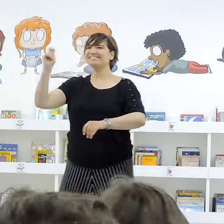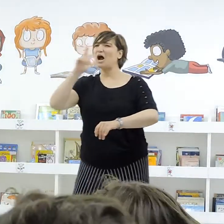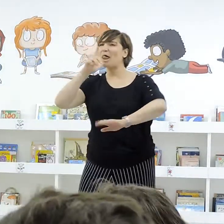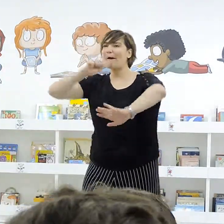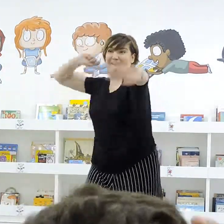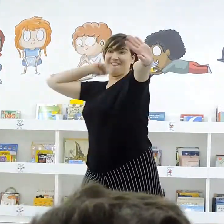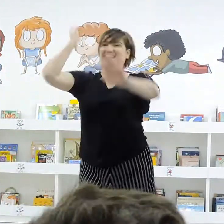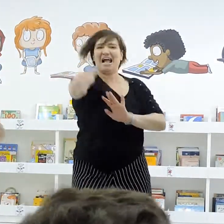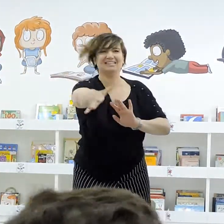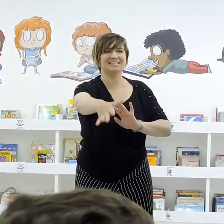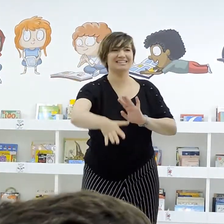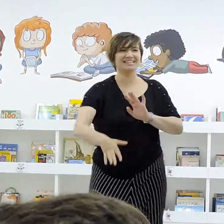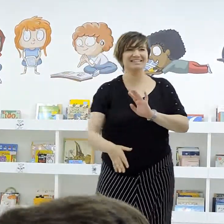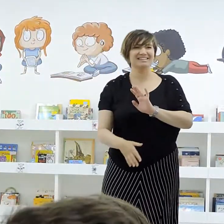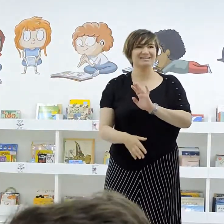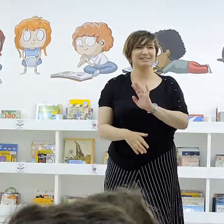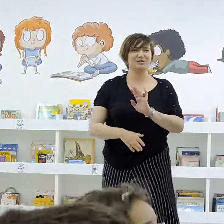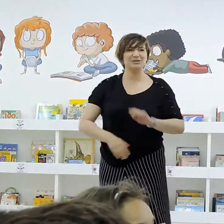Vamos allá. ¡Ah!